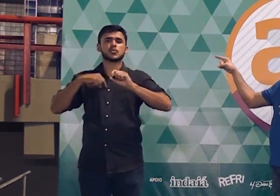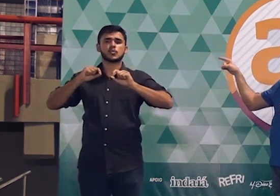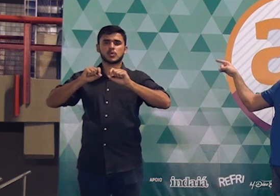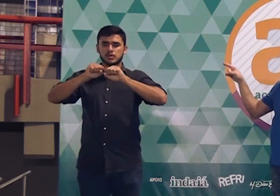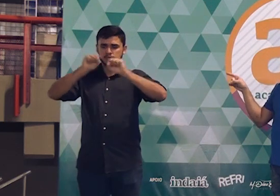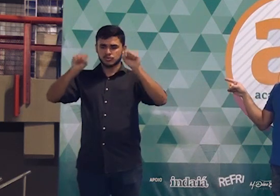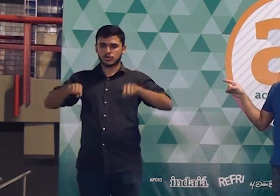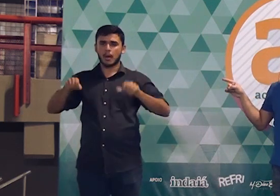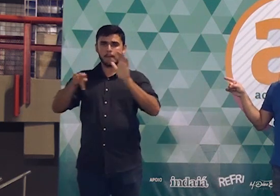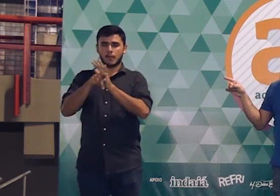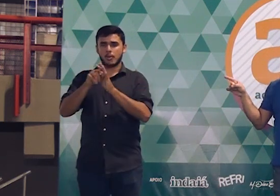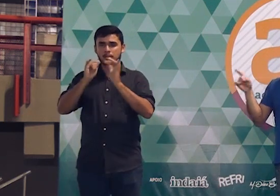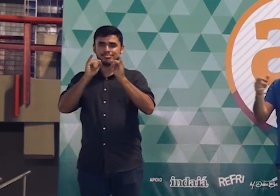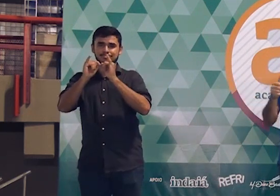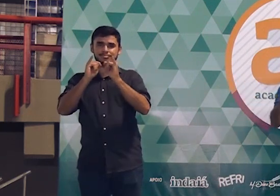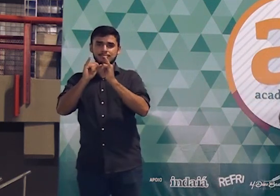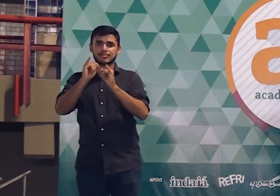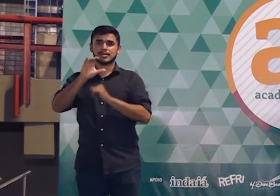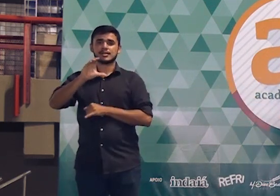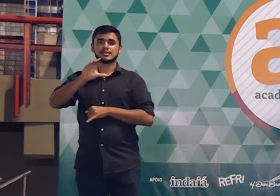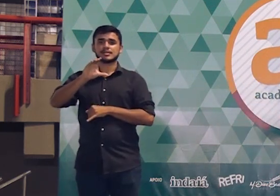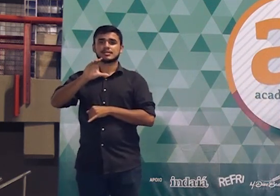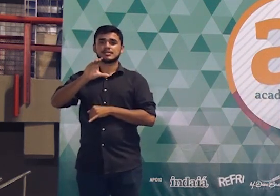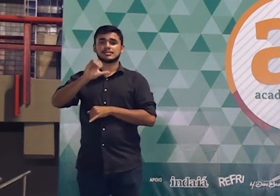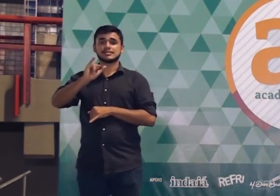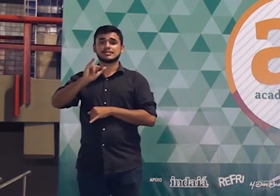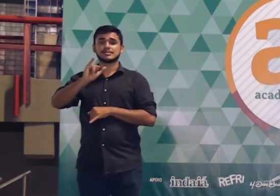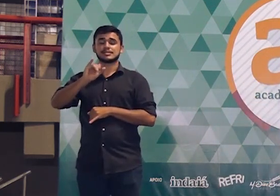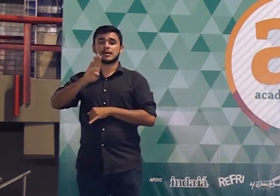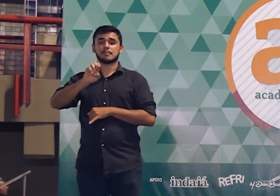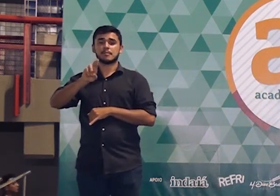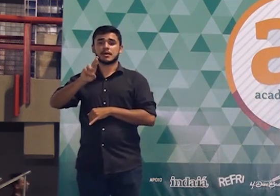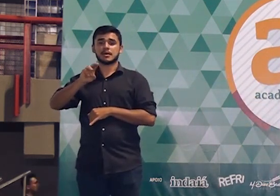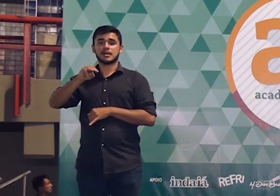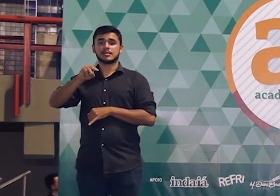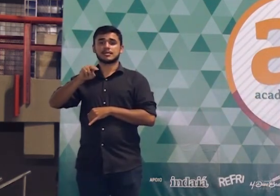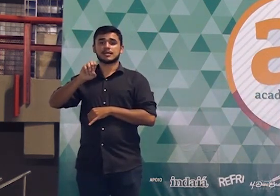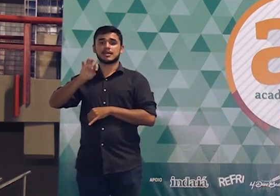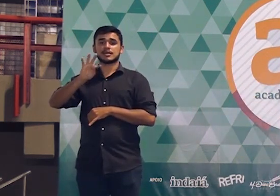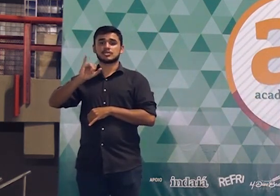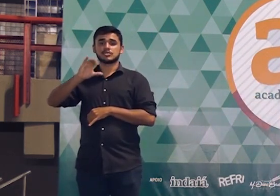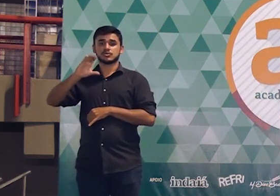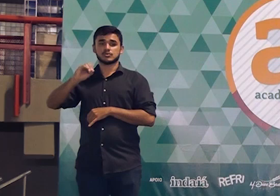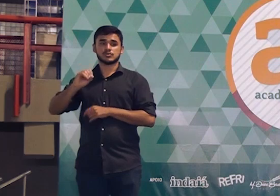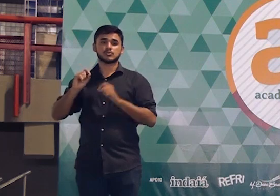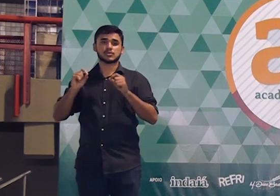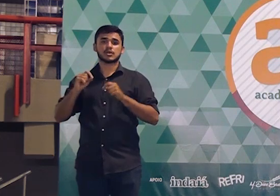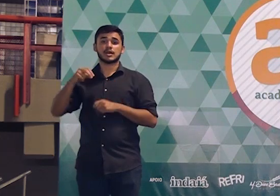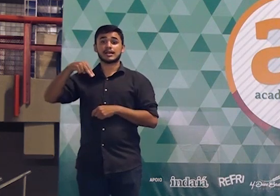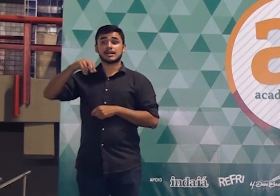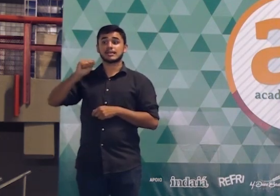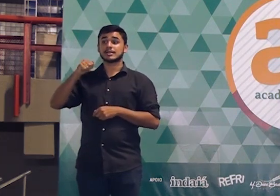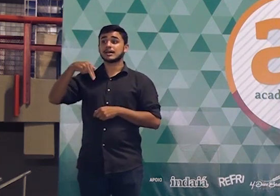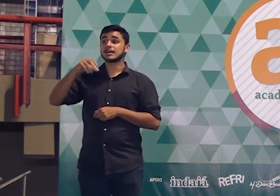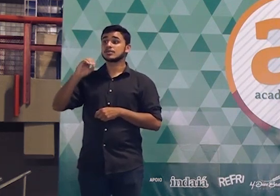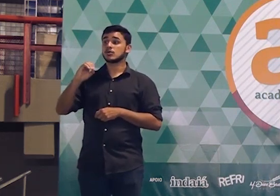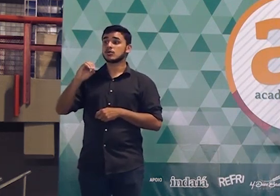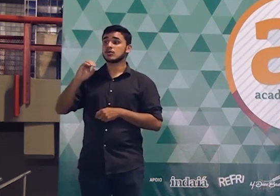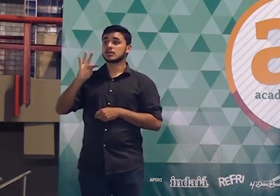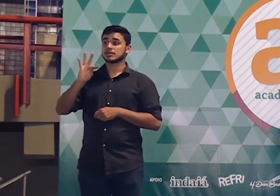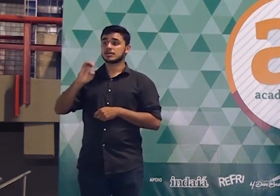sistemas cibernéticos. Tem autor que fala. Quem já ouviu falar aqui em nanotecnologia? Todo mundo já ouviu falar